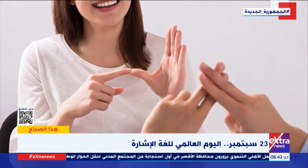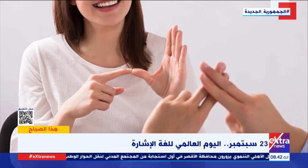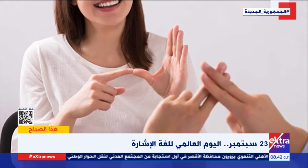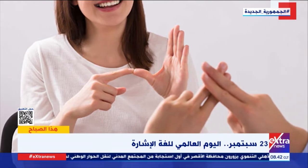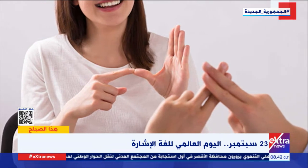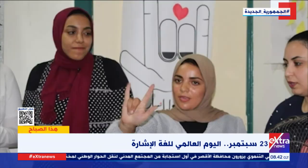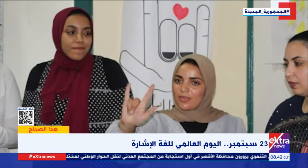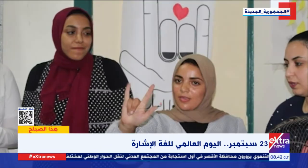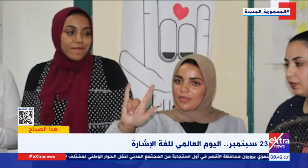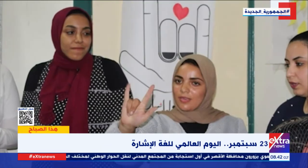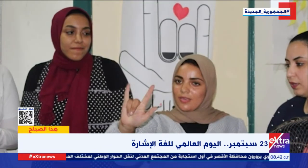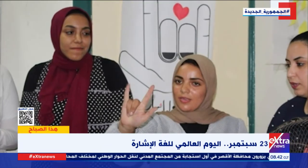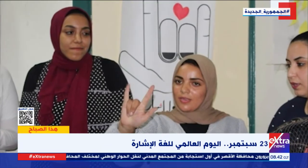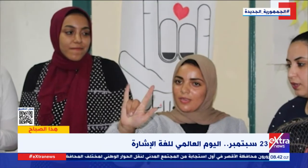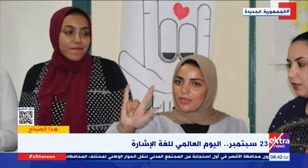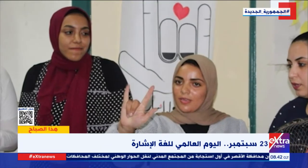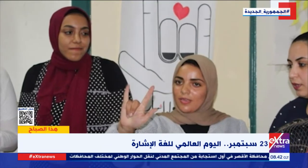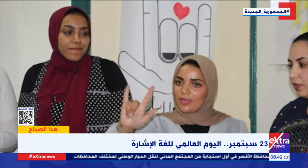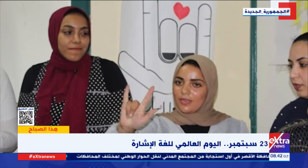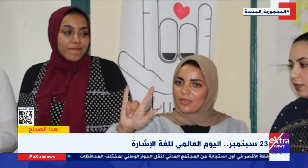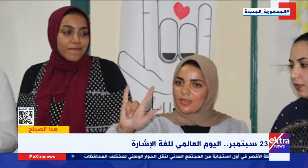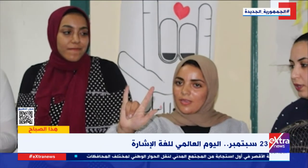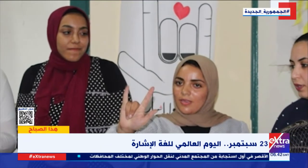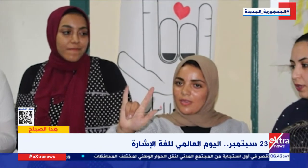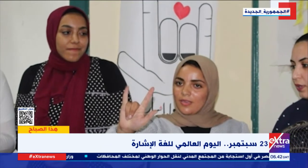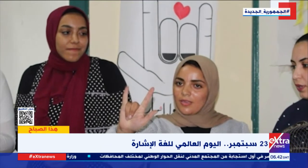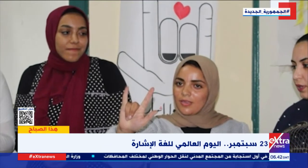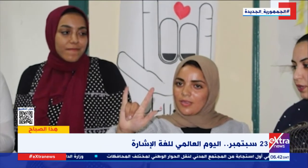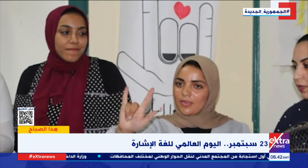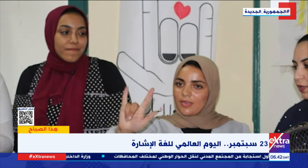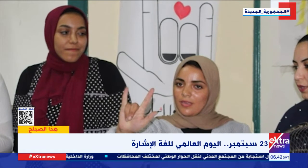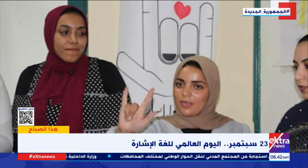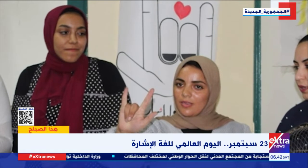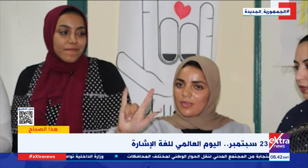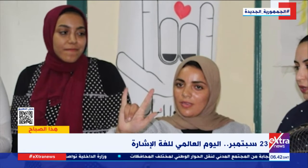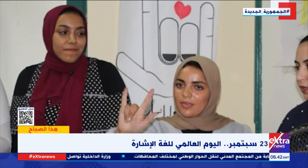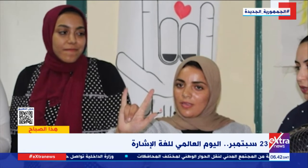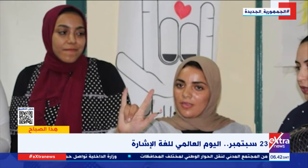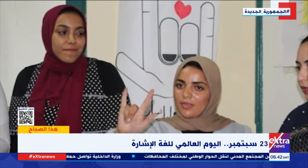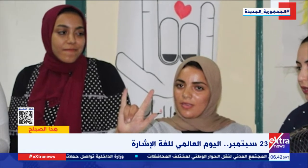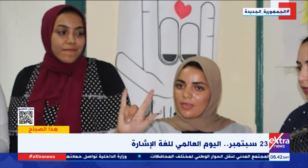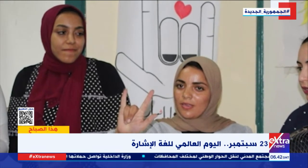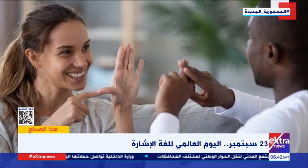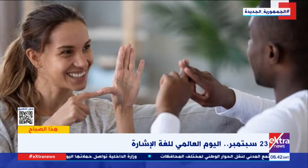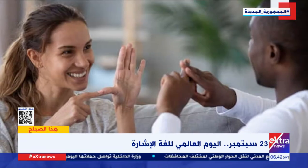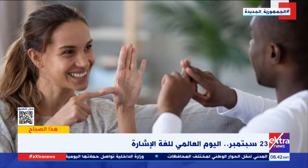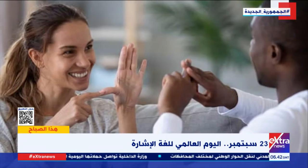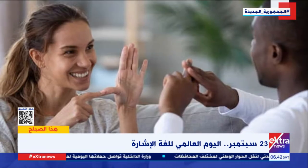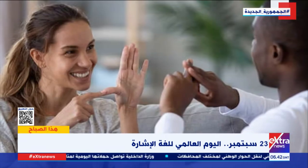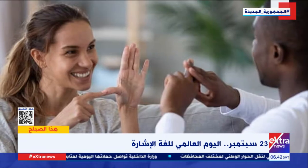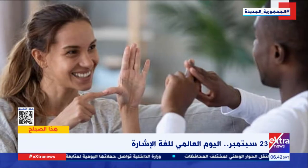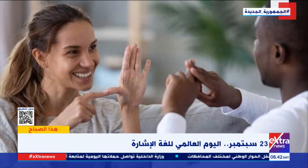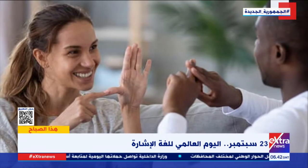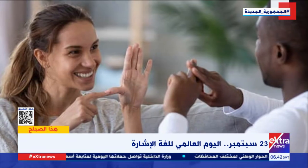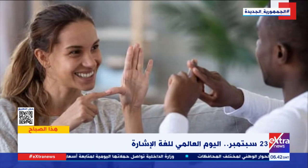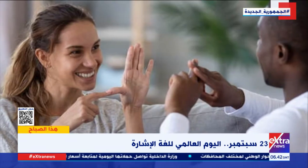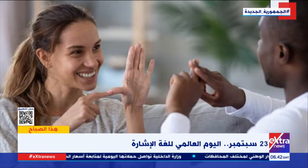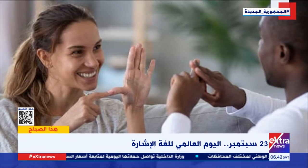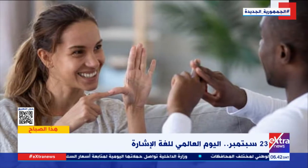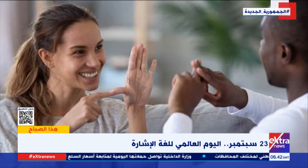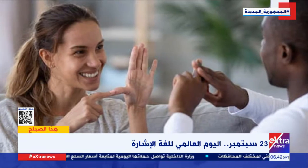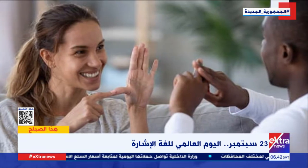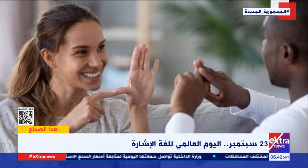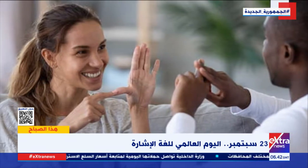مثلا كانوا بيسمعوها إن إحنا هنطلع قلبنا ونقعد ندق عليه بقى بشاكوش. لا، هم بيحبوا الكلام يكون واضح وصريح. طب بالحديث عن